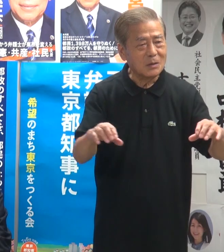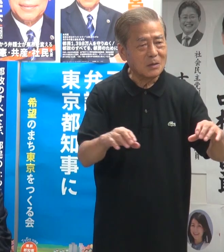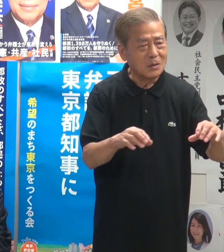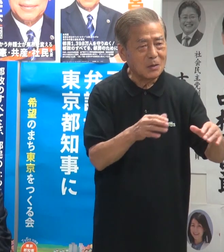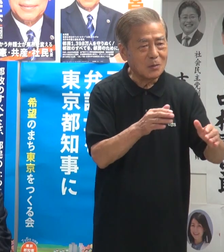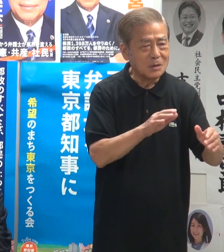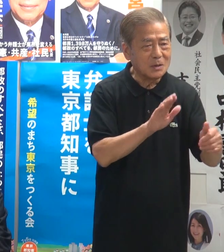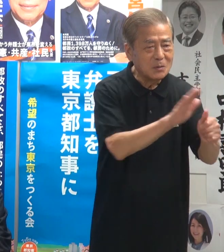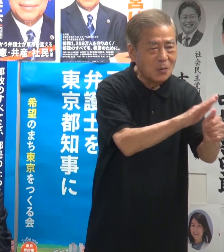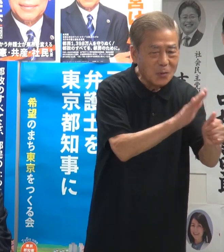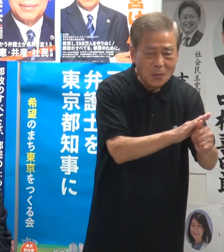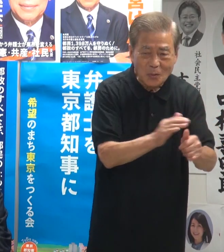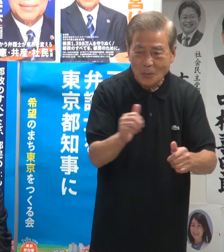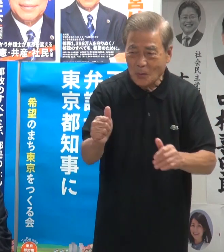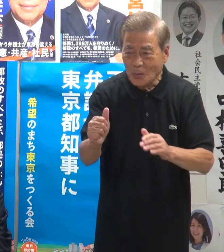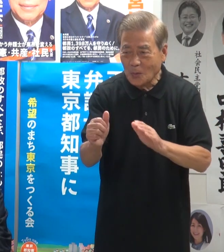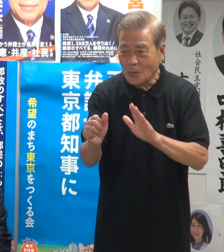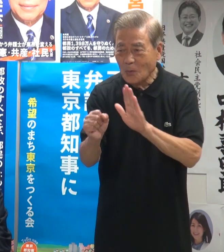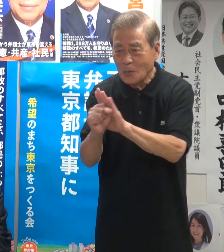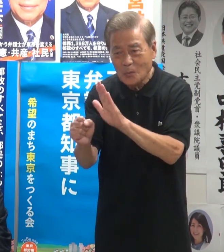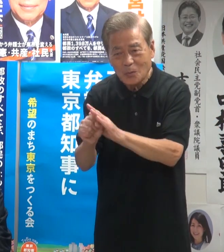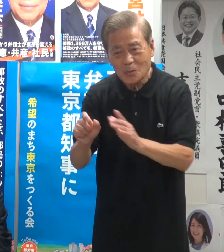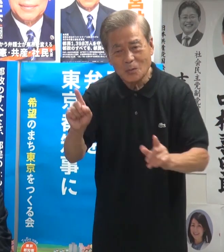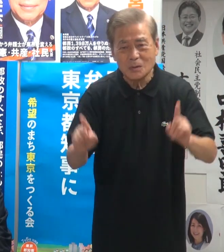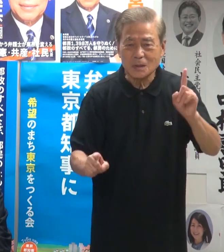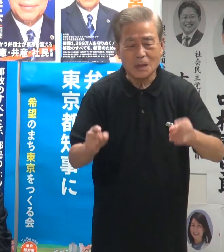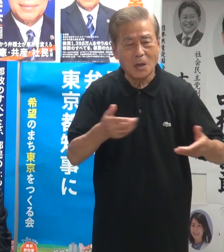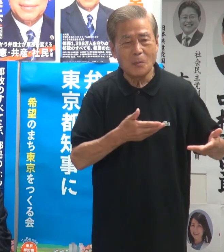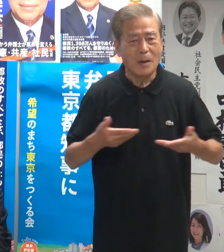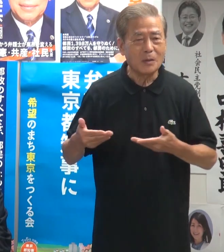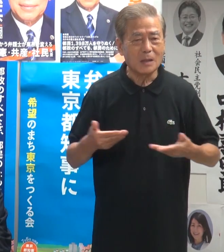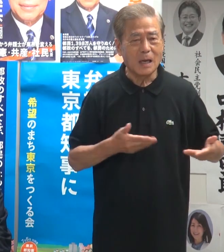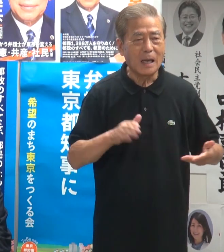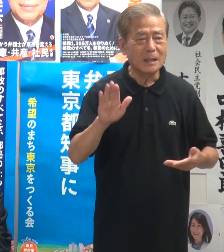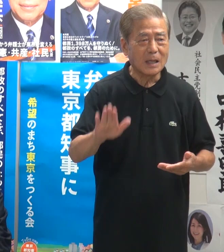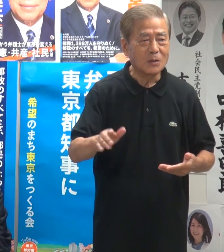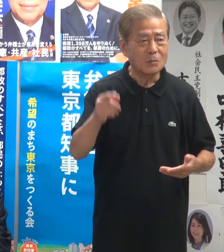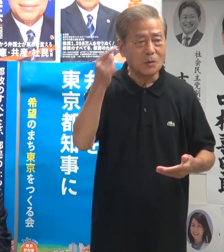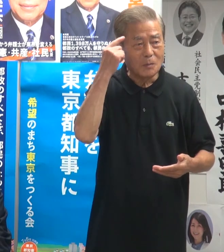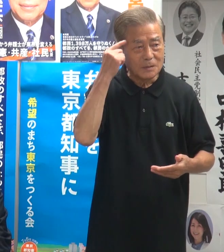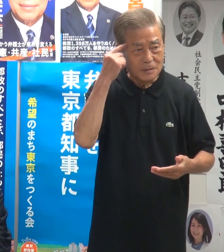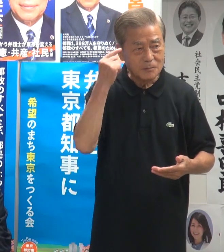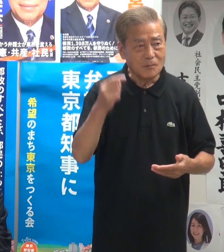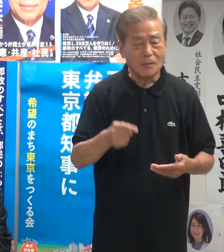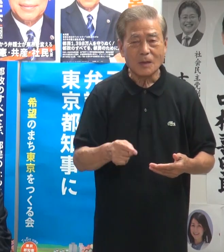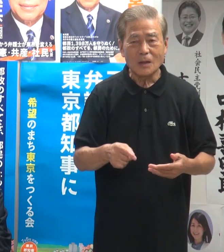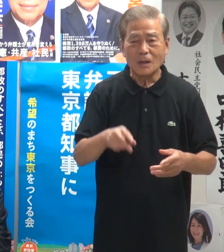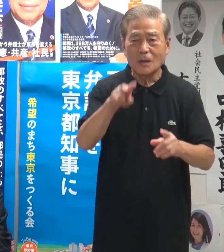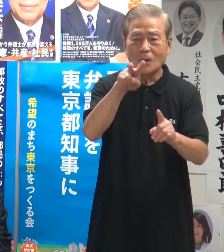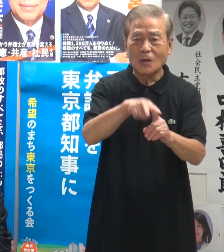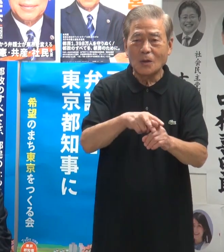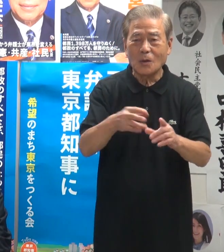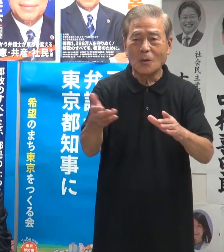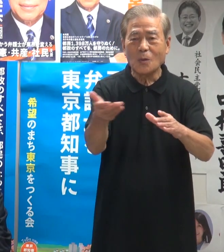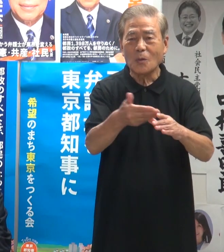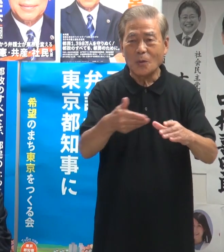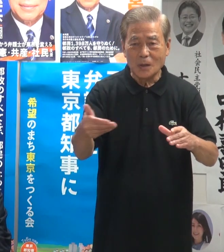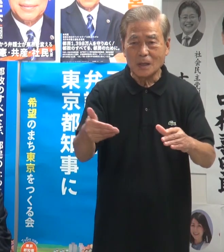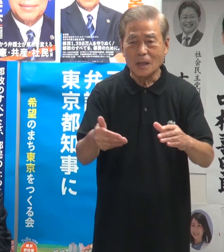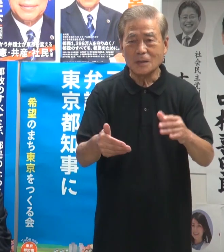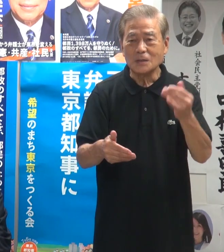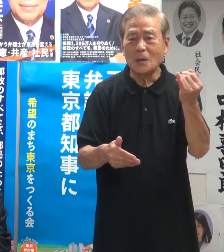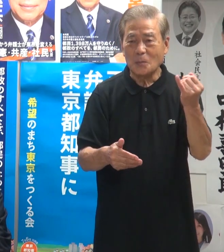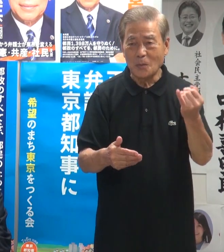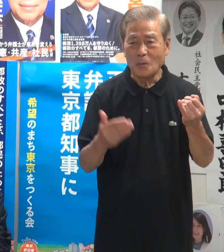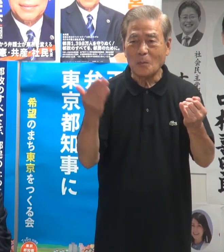わからないという人も多かったと思うんですね。でこれが小池さんもすごいもう元から票を